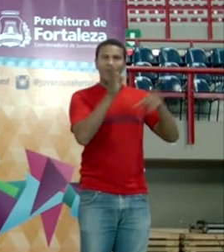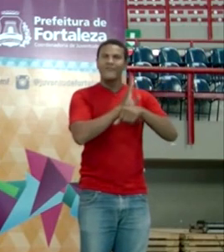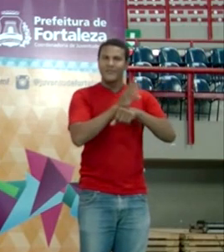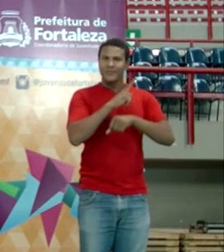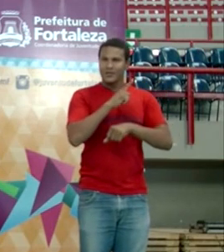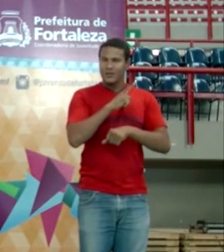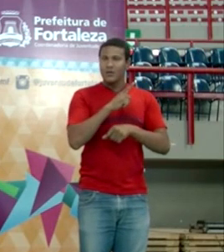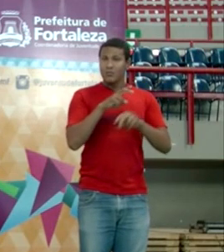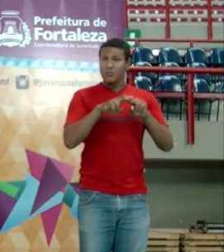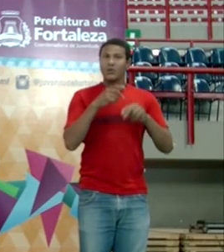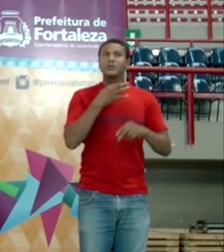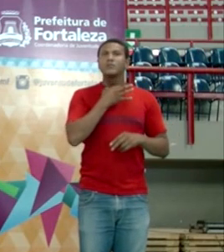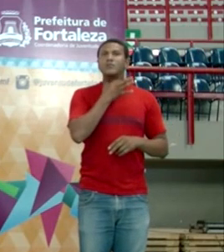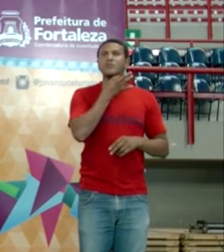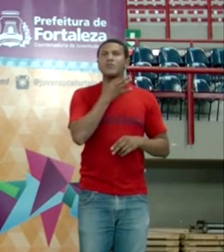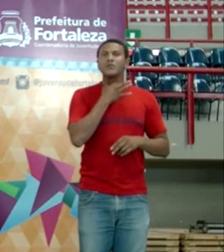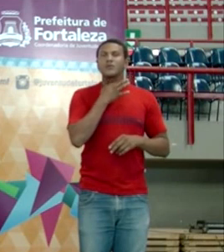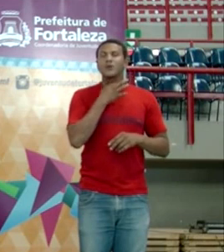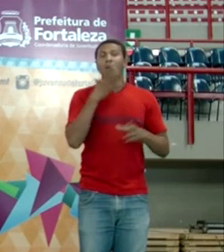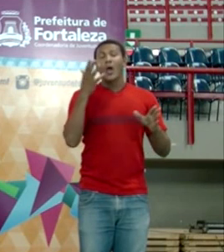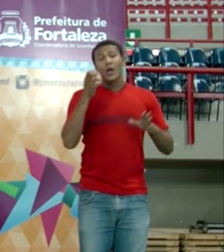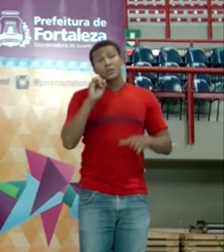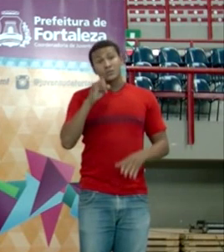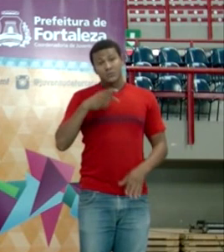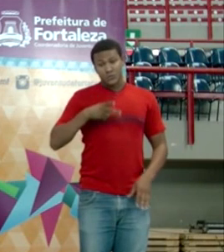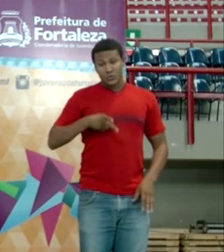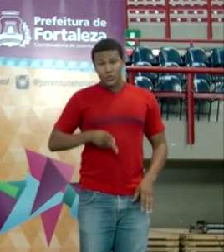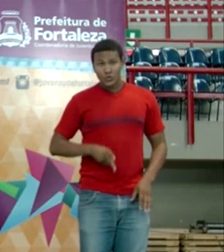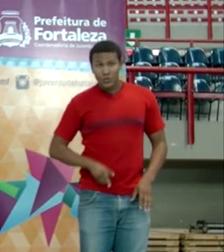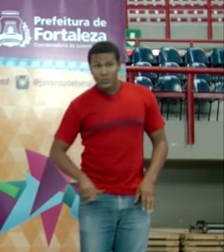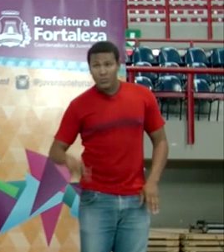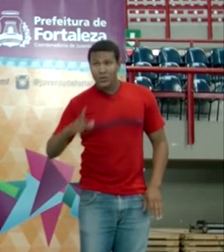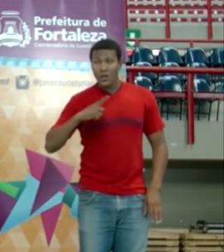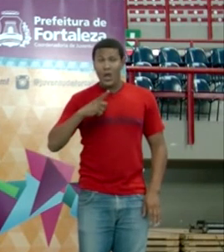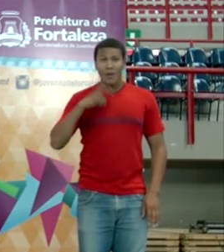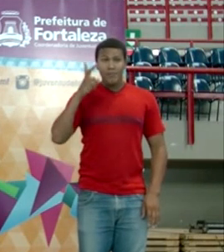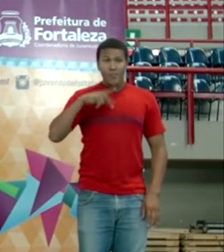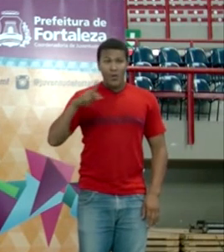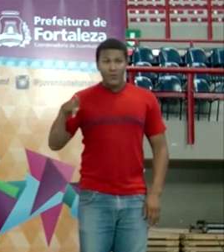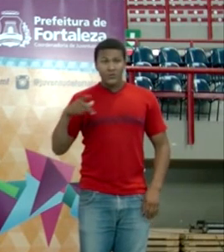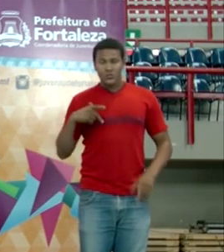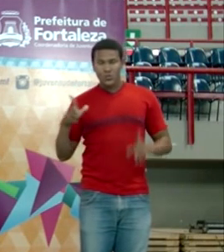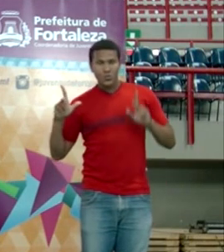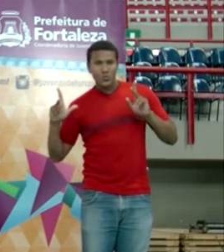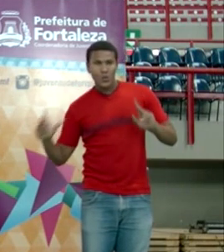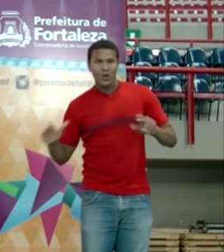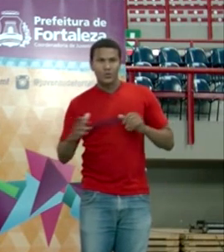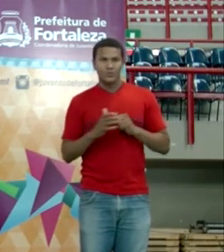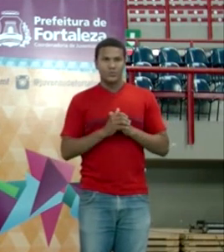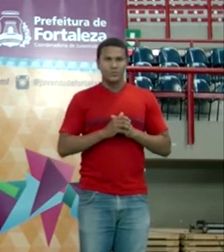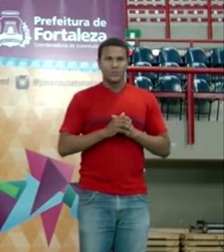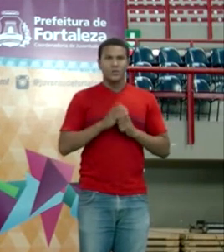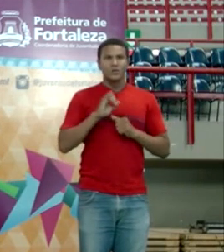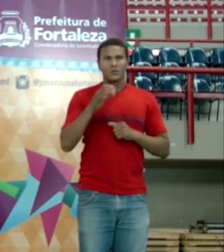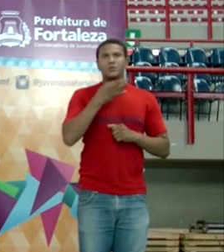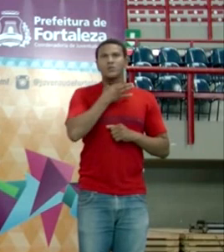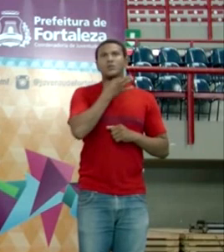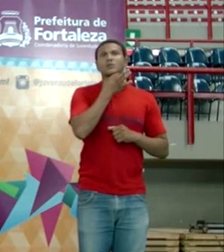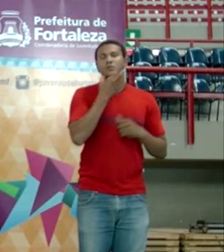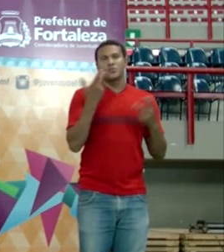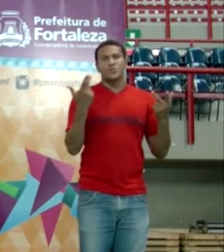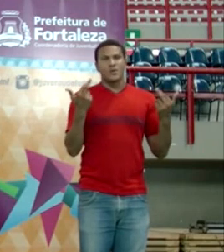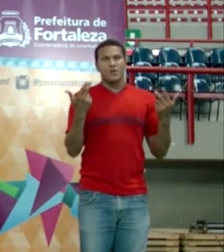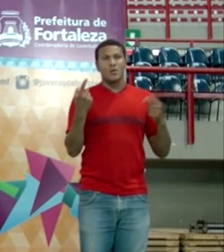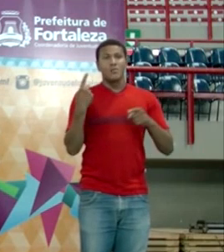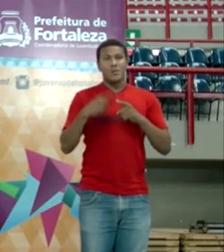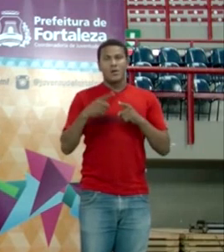A não ser que eu tenha um irmão gêmeo que também seja professor do mesmo jeito que eu. Que ele está usando a voz do mesmo jeito, que minha